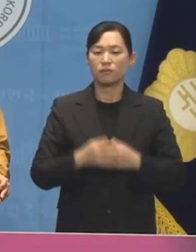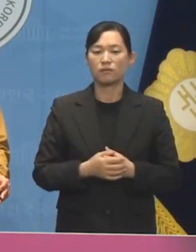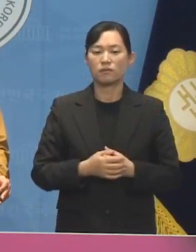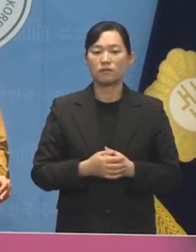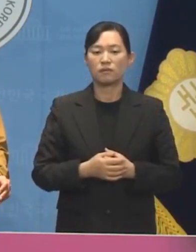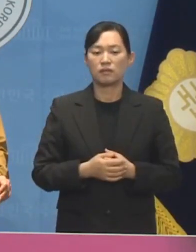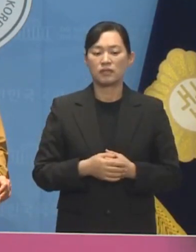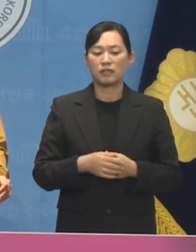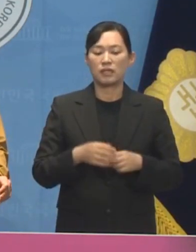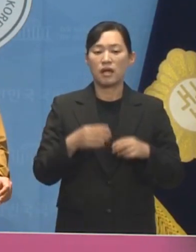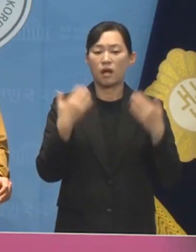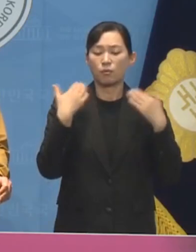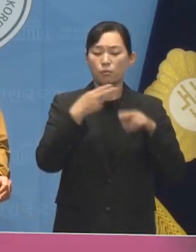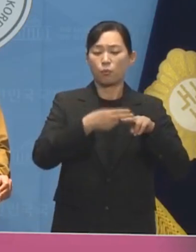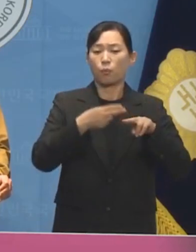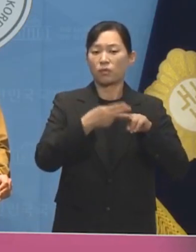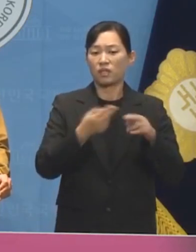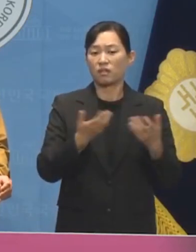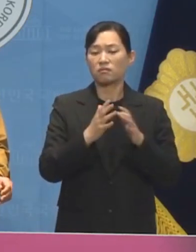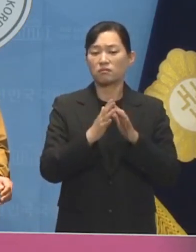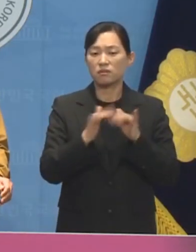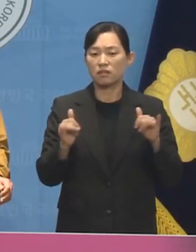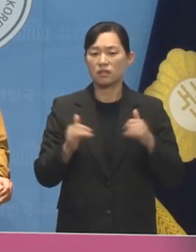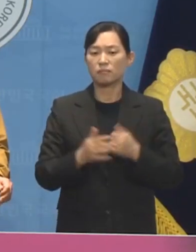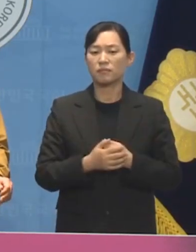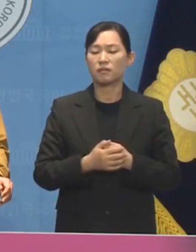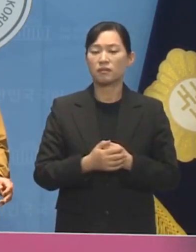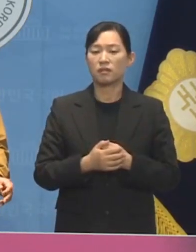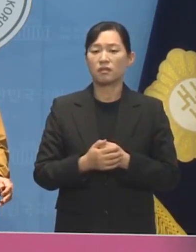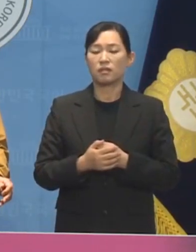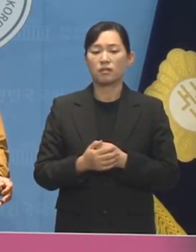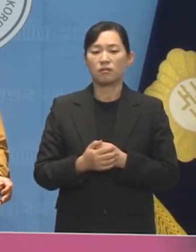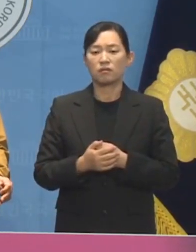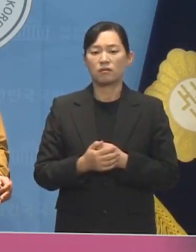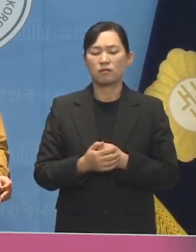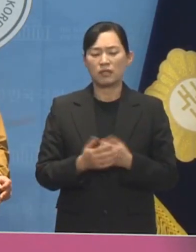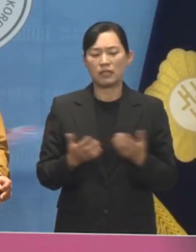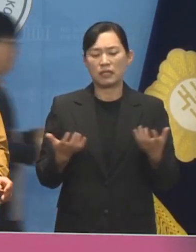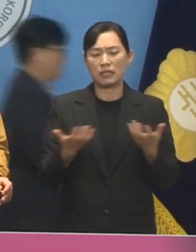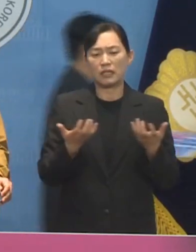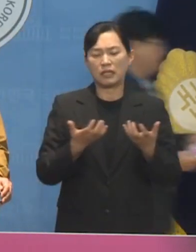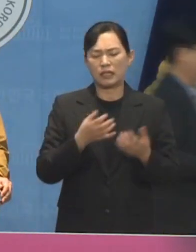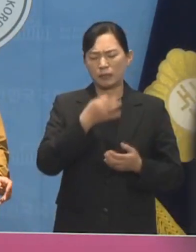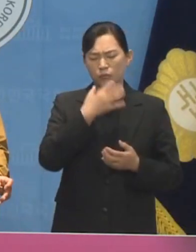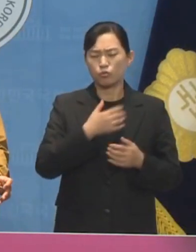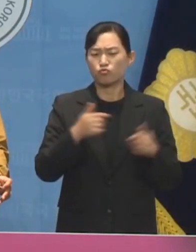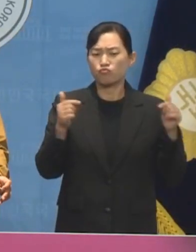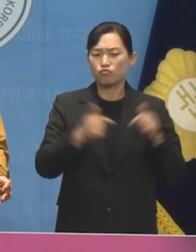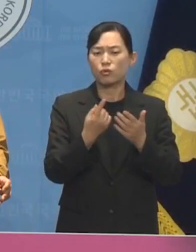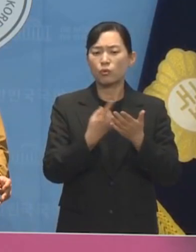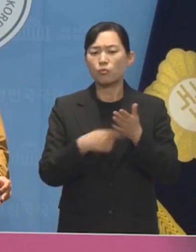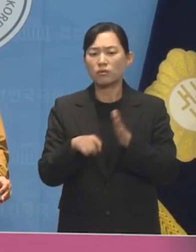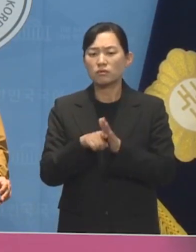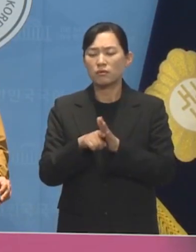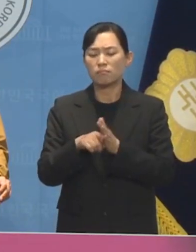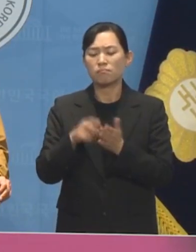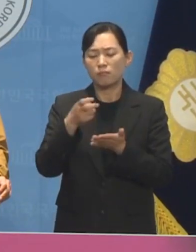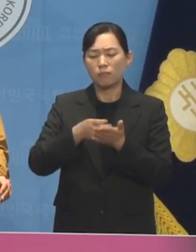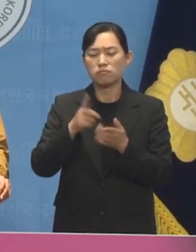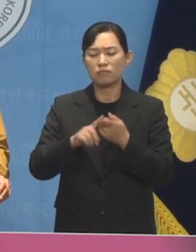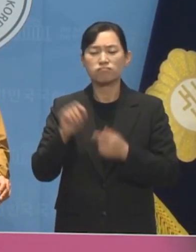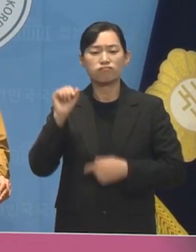급식 노동자들이 교섭 기간 중에 노동 강도를 줄이기 위해서 준법 투쟁을 하는